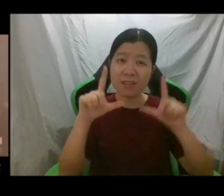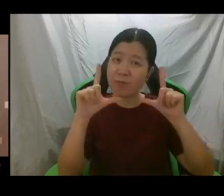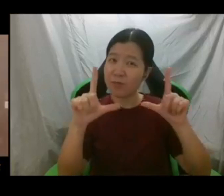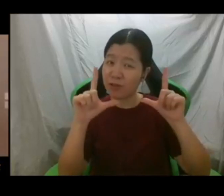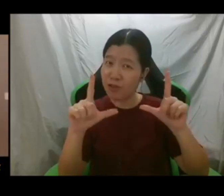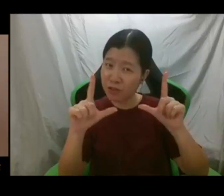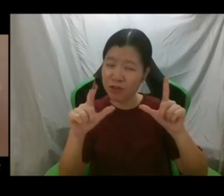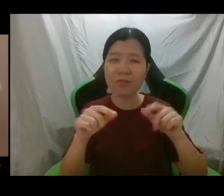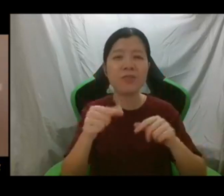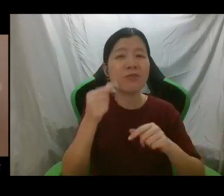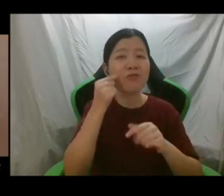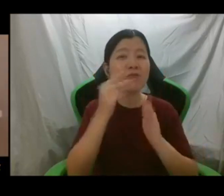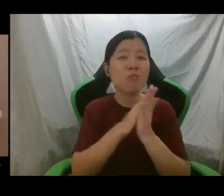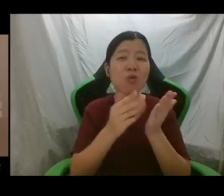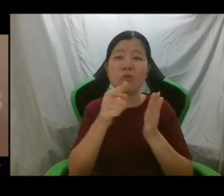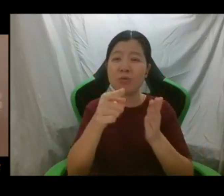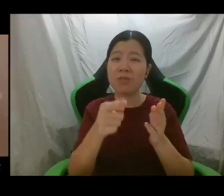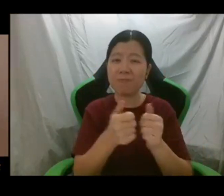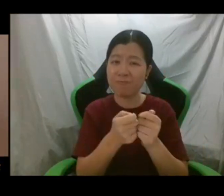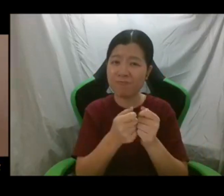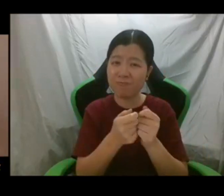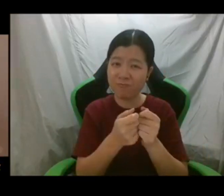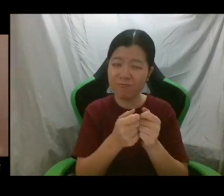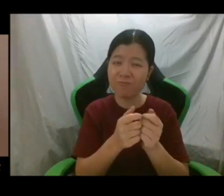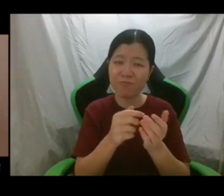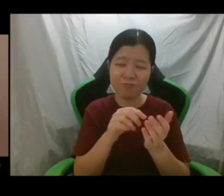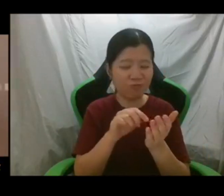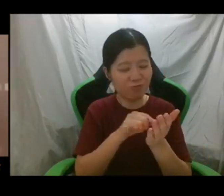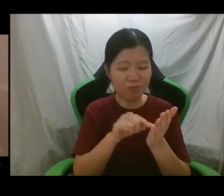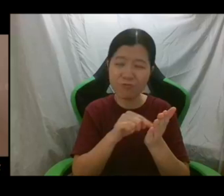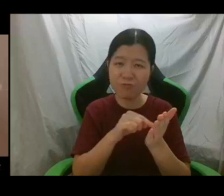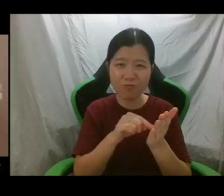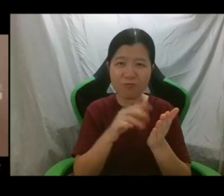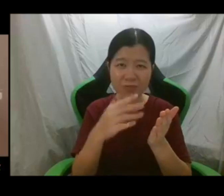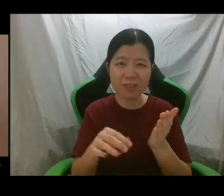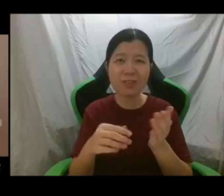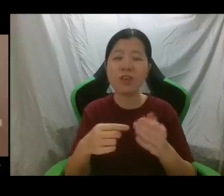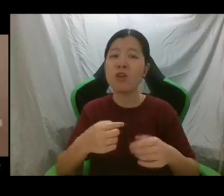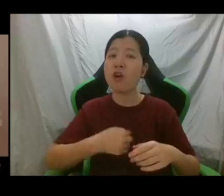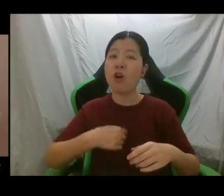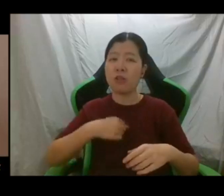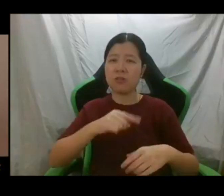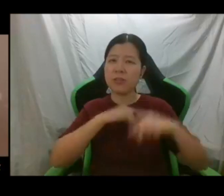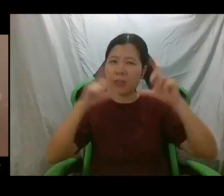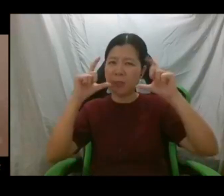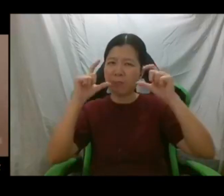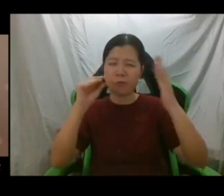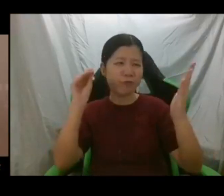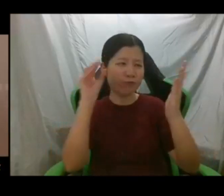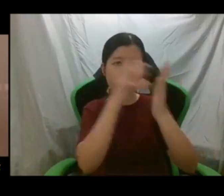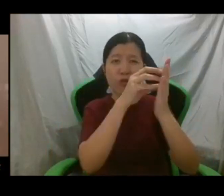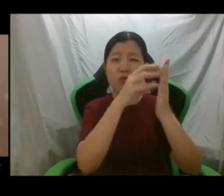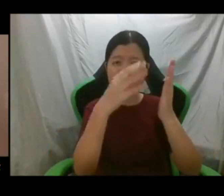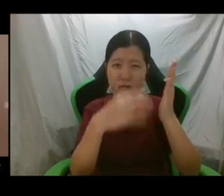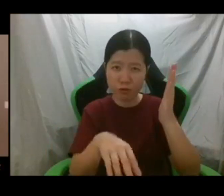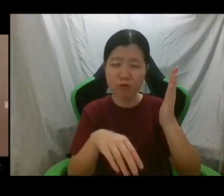案寫喺 Facebook 上面啦。我呢會喺 Facebook 擺我張相嘅，就喺嗰度回覆